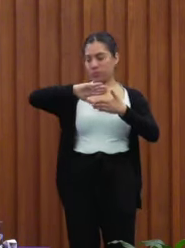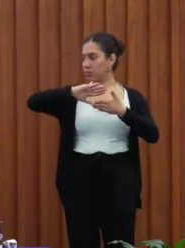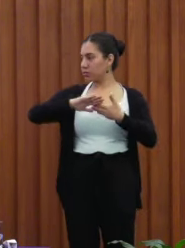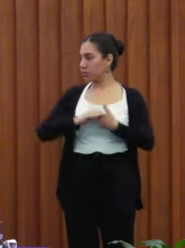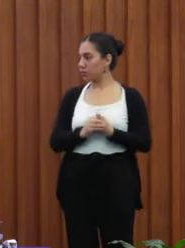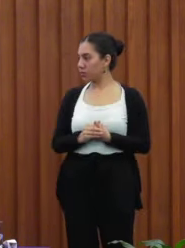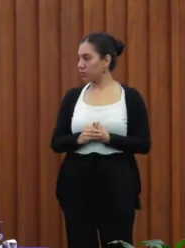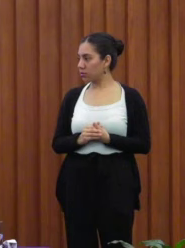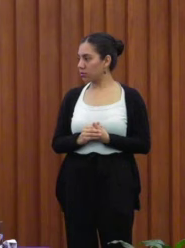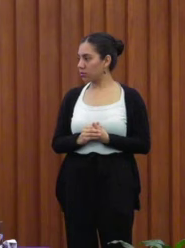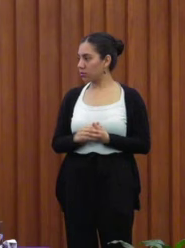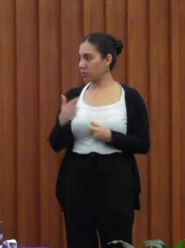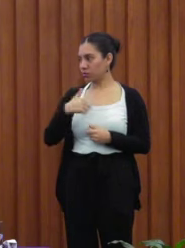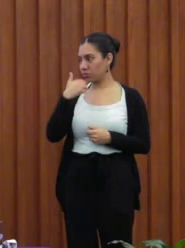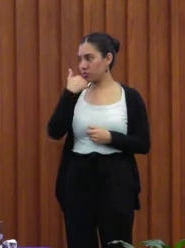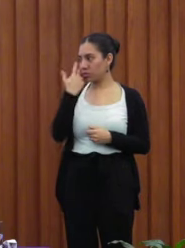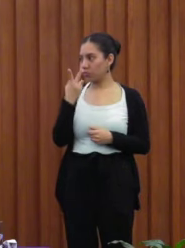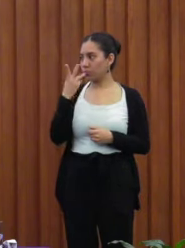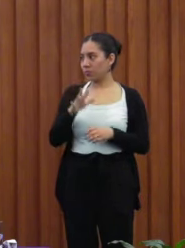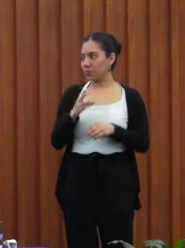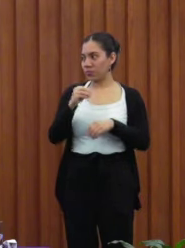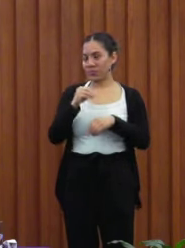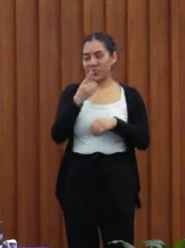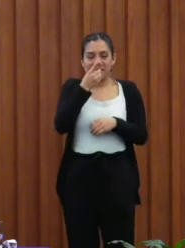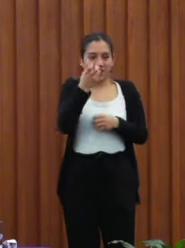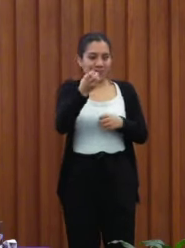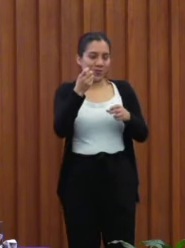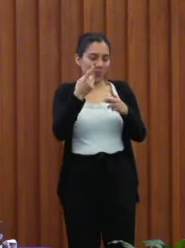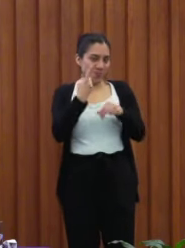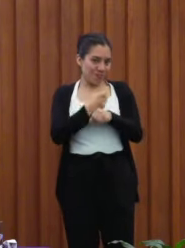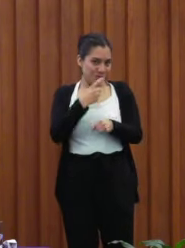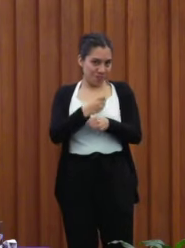quiero poner eso al principio, ¿no?